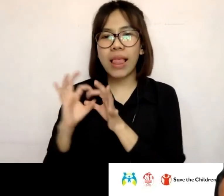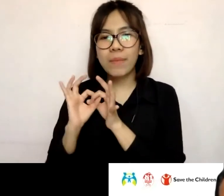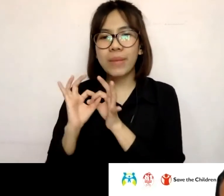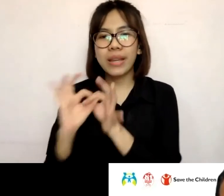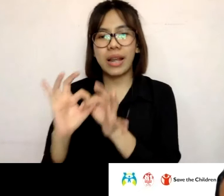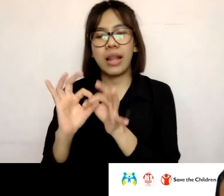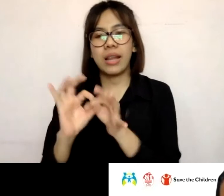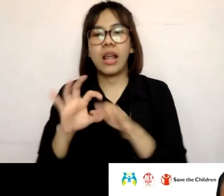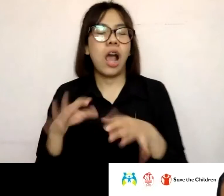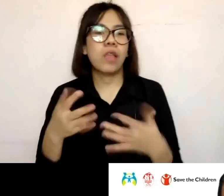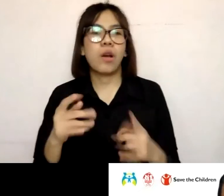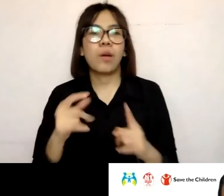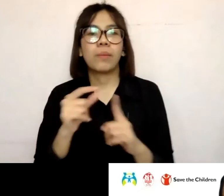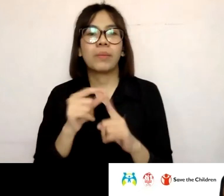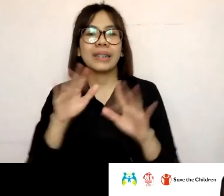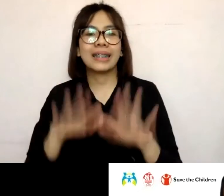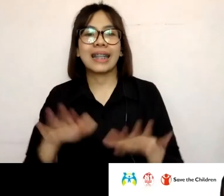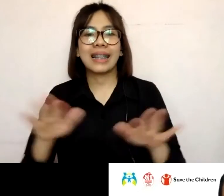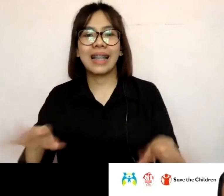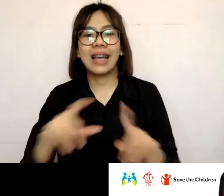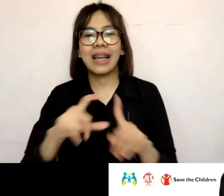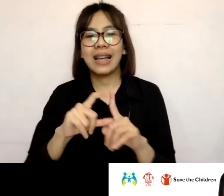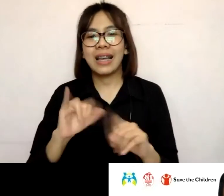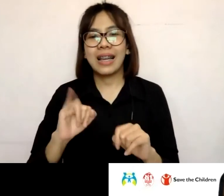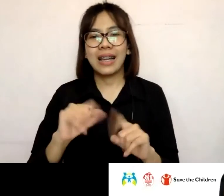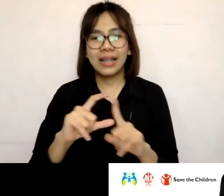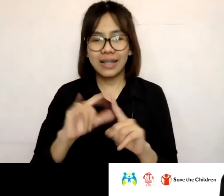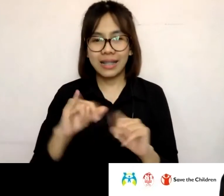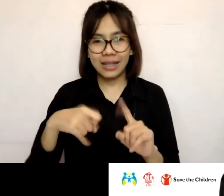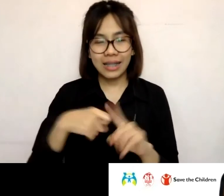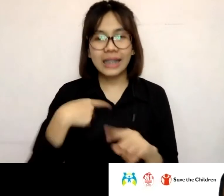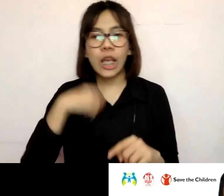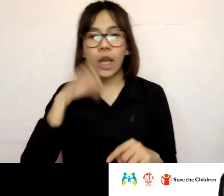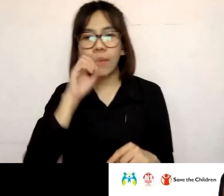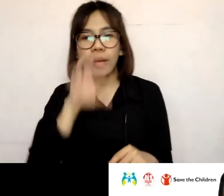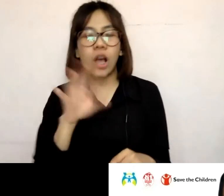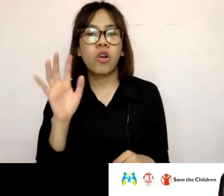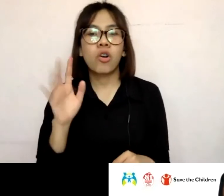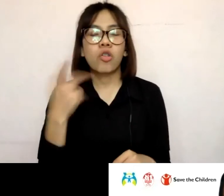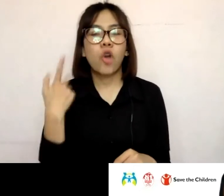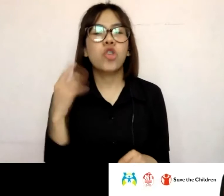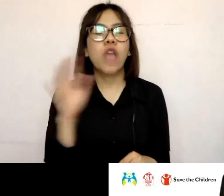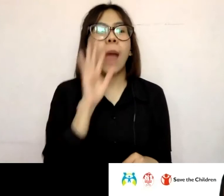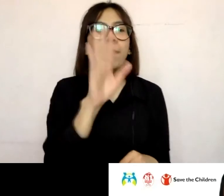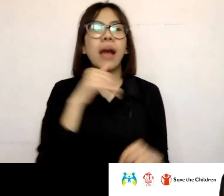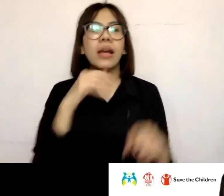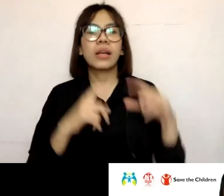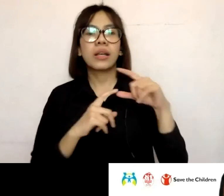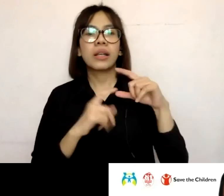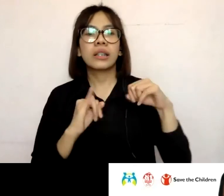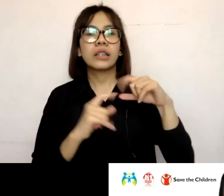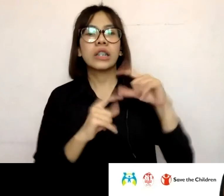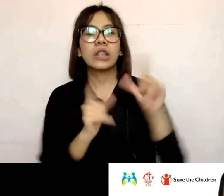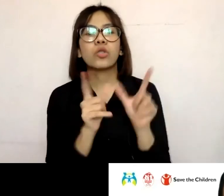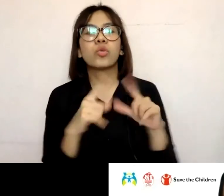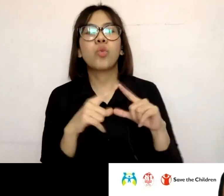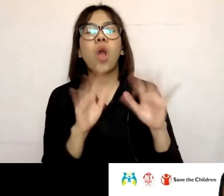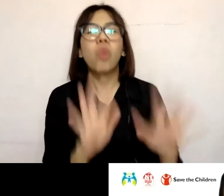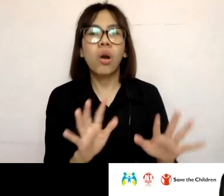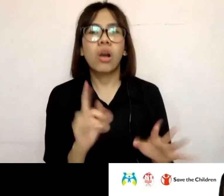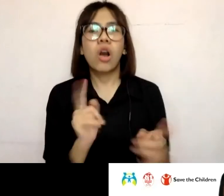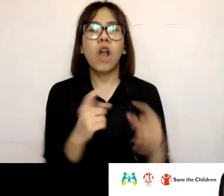dapat mengekspresikan diri mereka masing-masing. Nah, ternyata hasil gambar dari semua mereka itu beragam, teman-teman. Ada